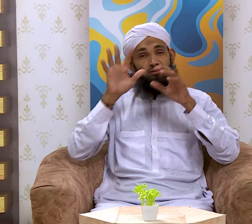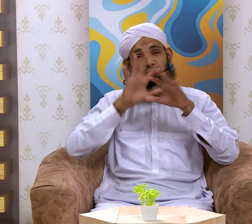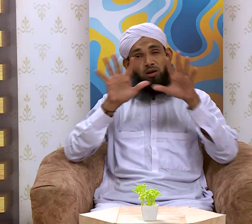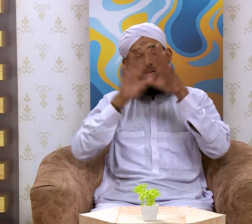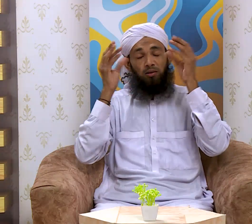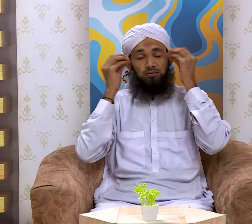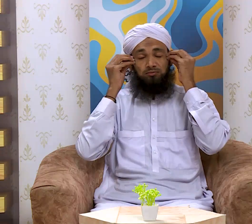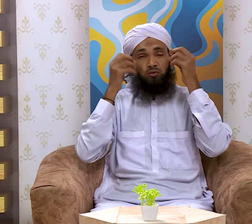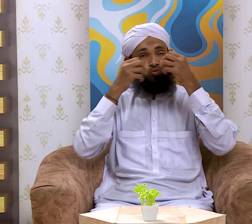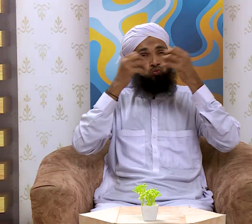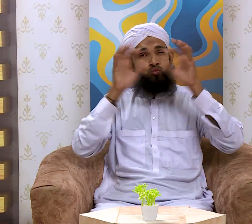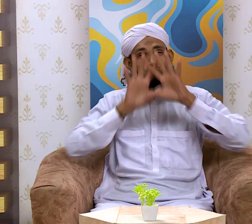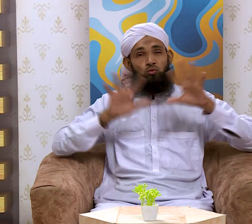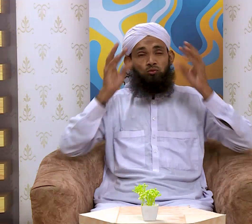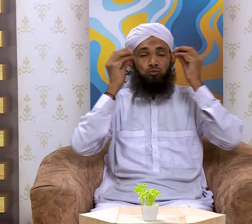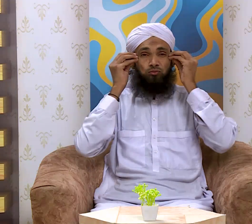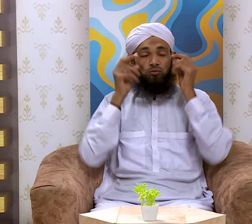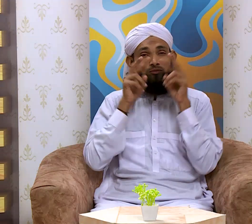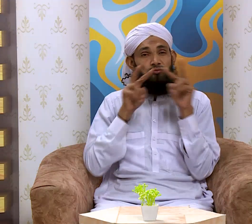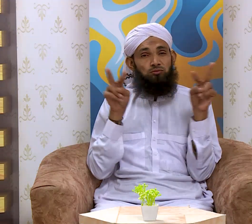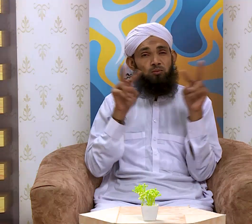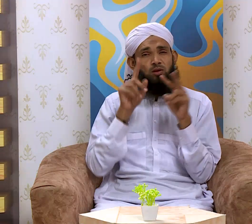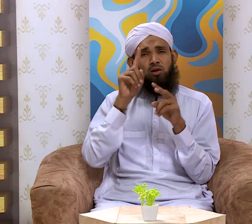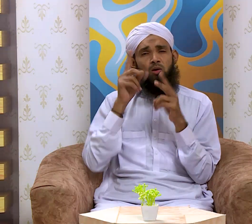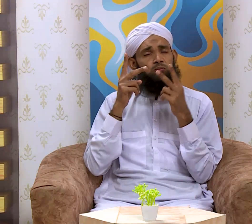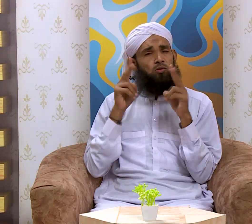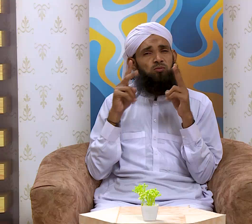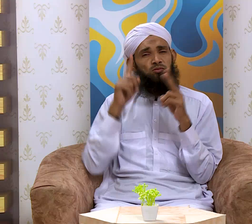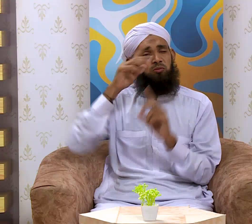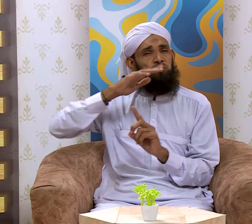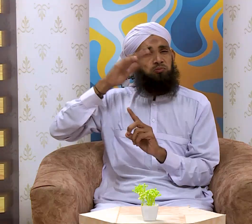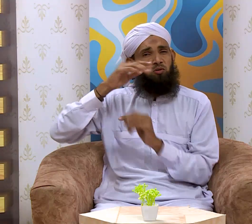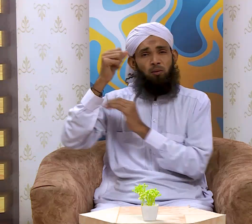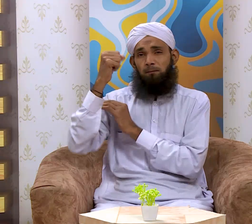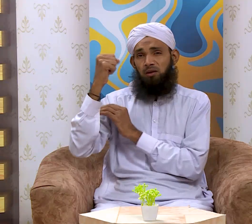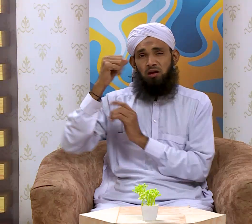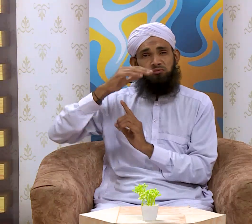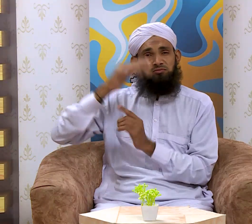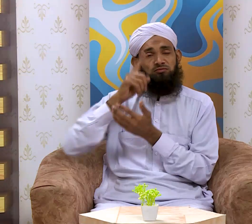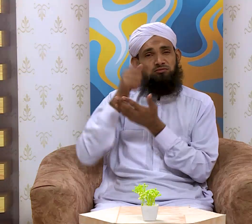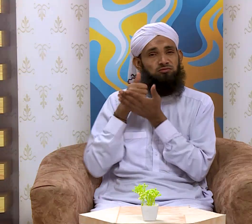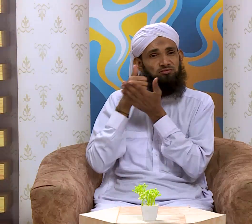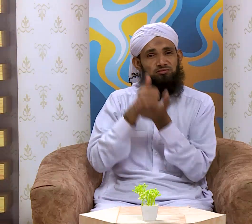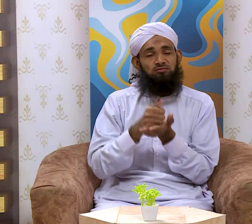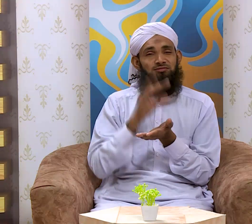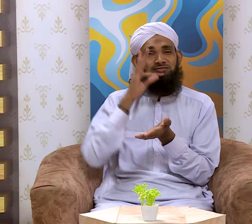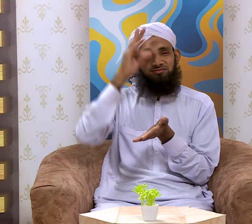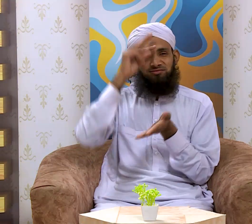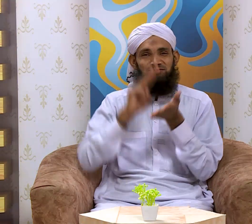پاک نے اپنے حبیب علیہ السلام کو کیسا علم غیب عطا فرمایا کہ حضور جان عالم صلی اللہ علیہ وآلہ وبارک وسلم